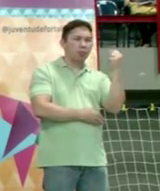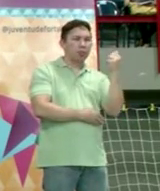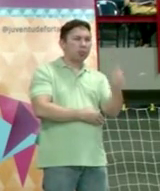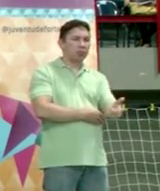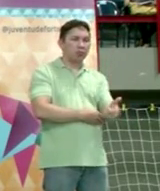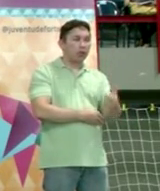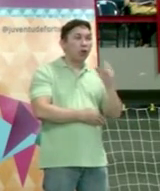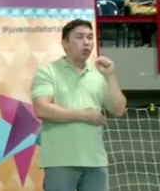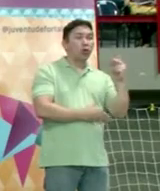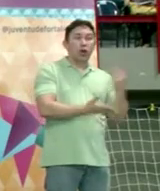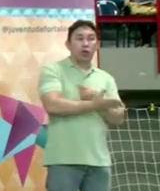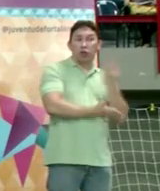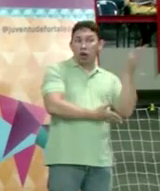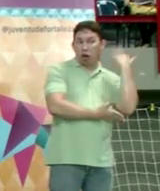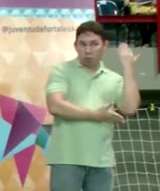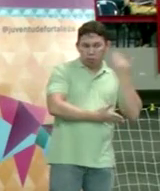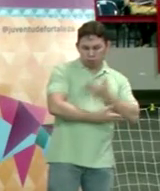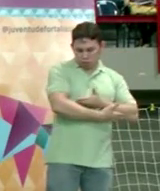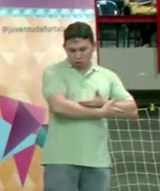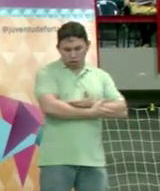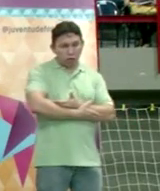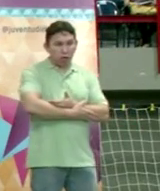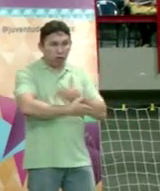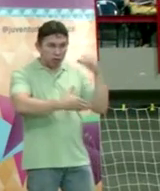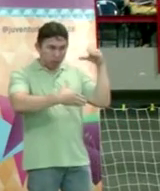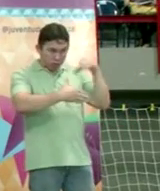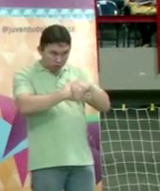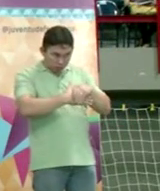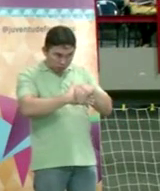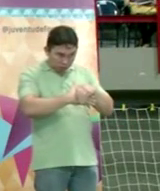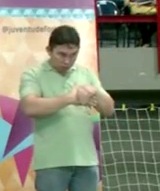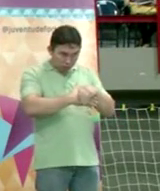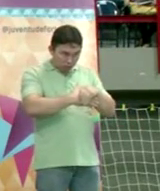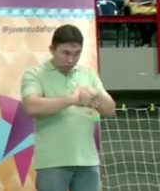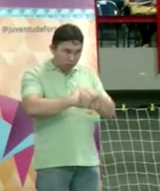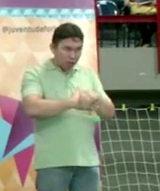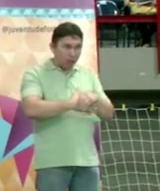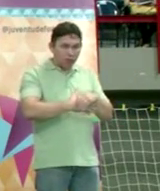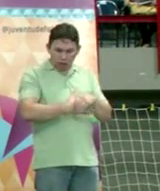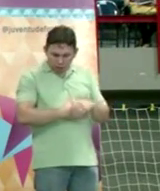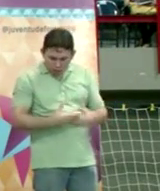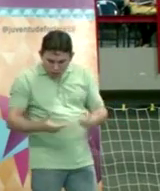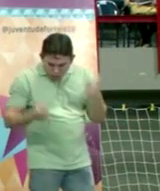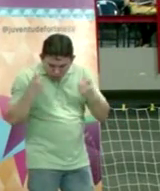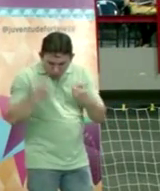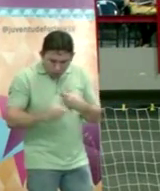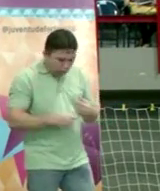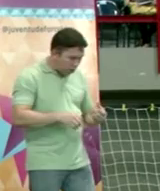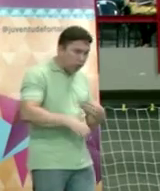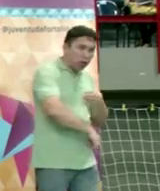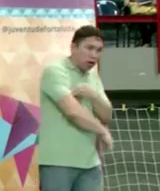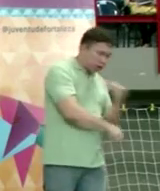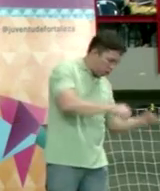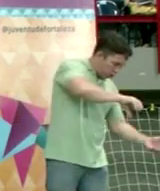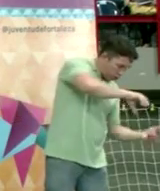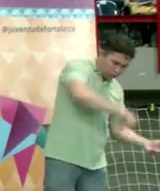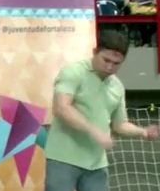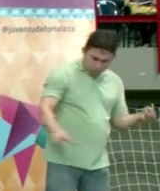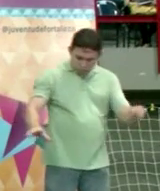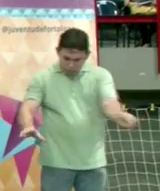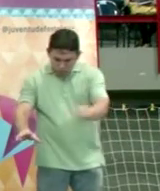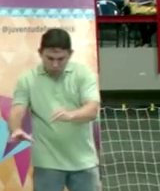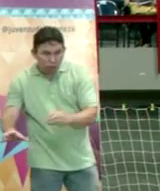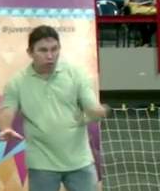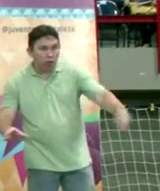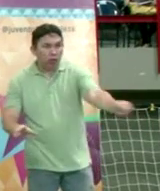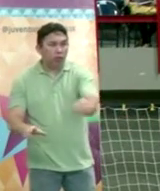ocorre? Antigamente, quando a criança tinha febre, a mãe dava um banho de álcool. Ora, meu filho, que você